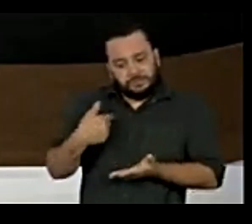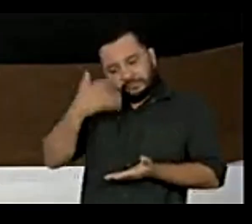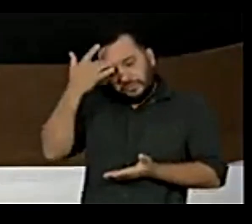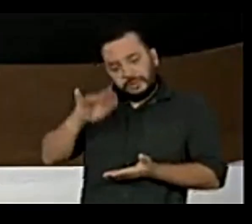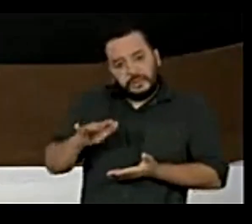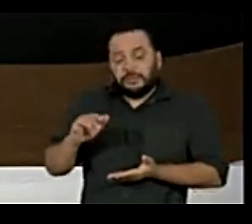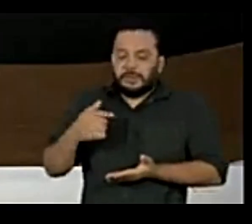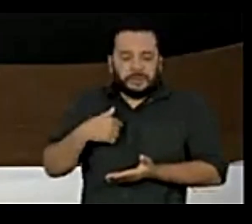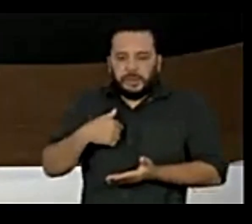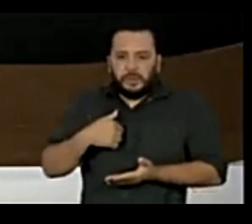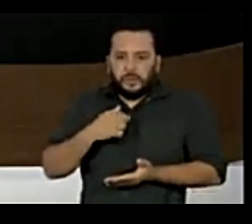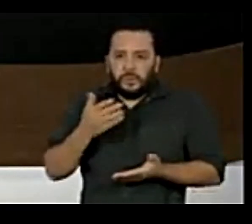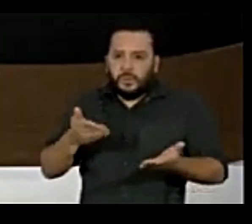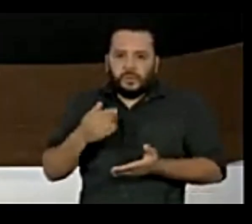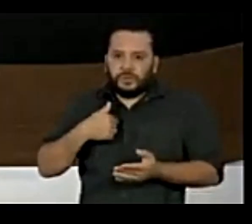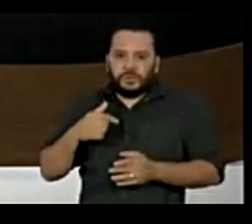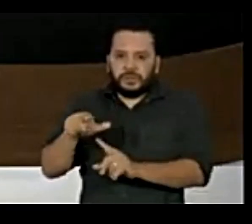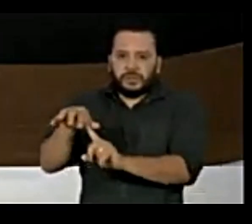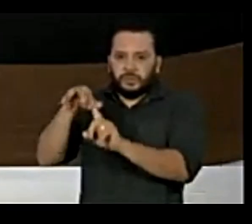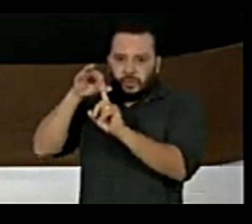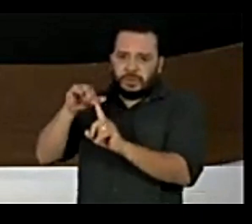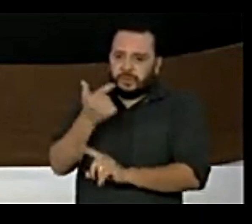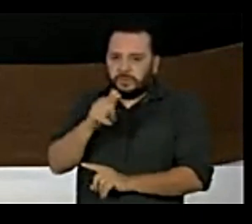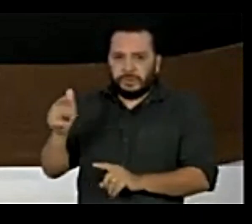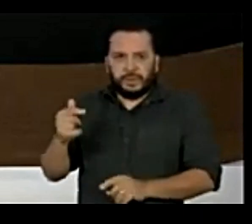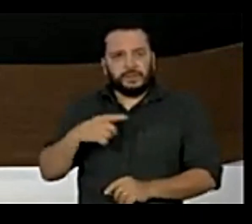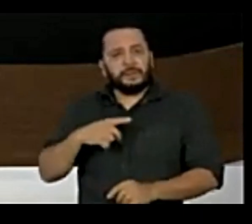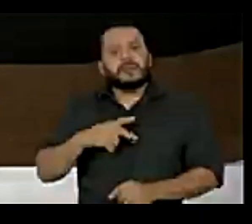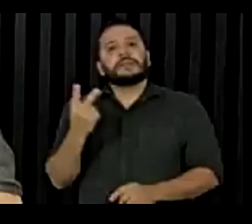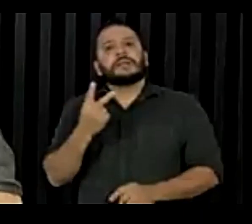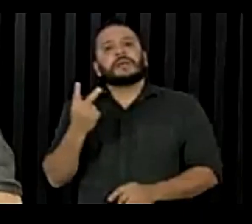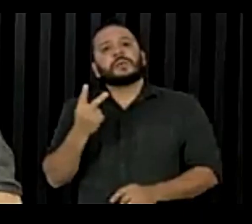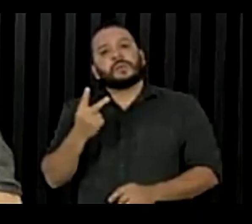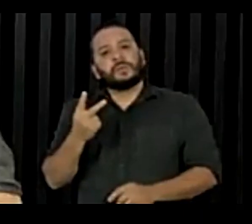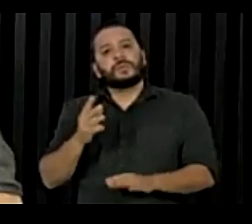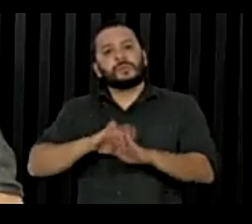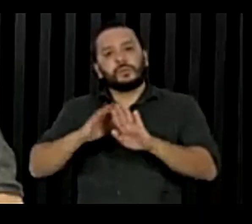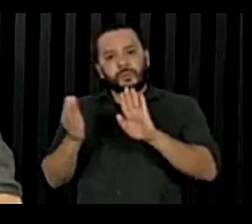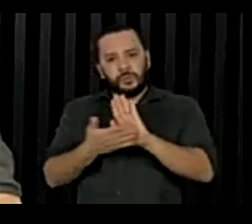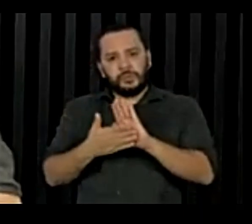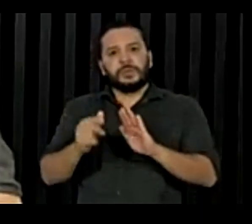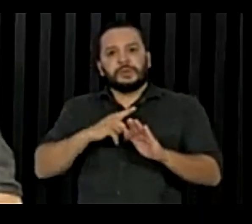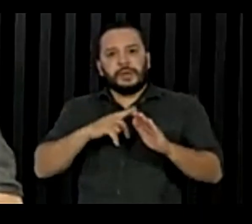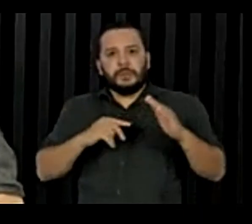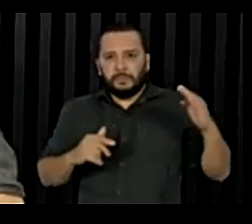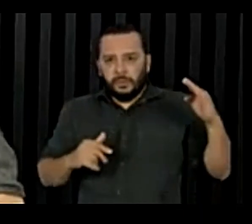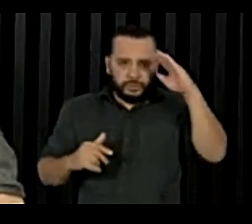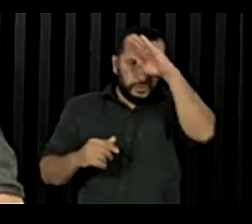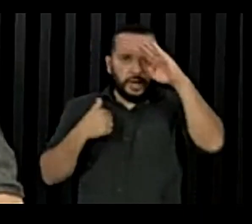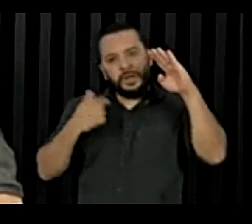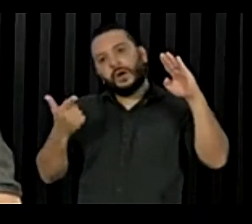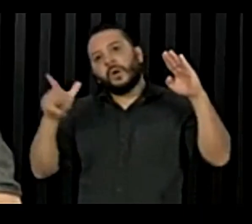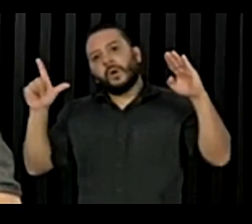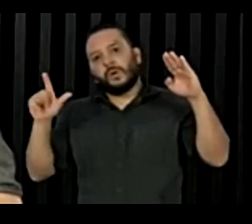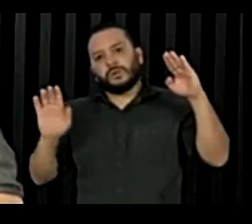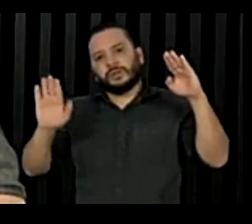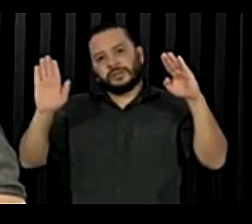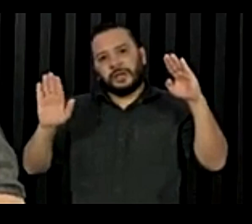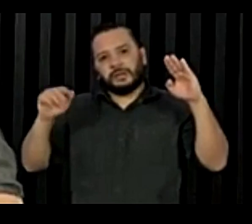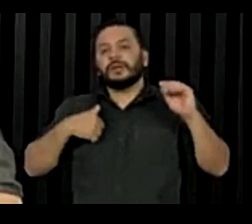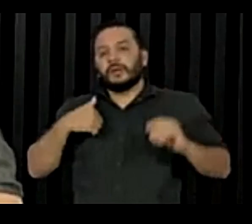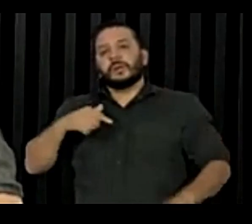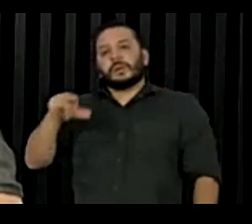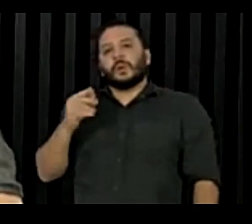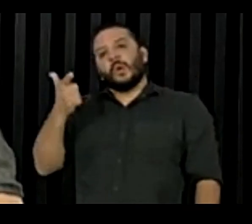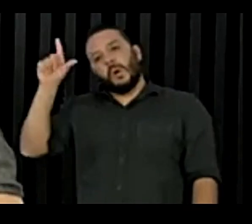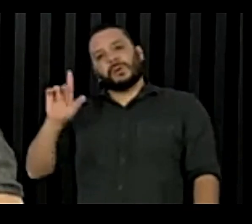turno entre Bolsonaro e algum outro candidato? Você se posicionaria? Outro candidato. Satanás. Vai. Felipe, eu tenho uma